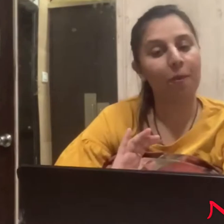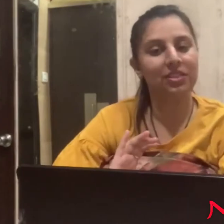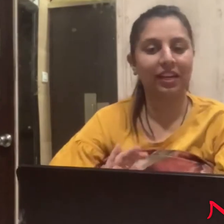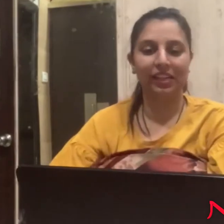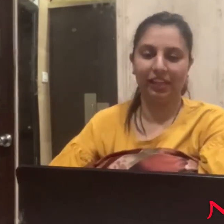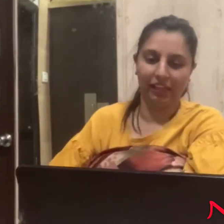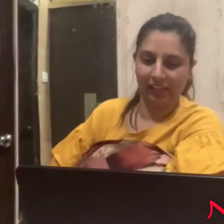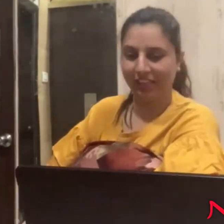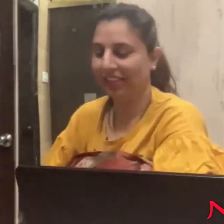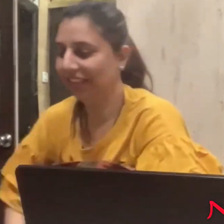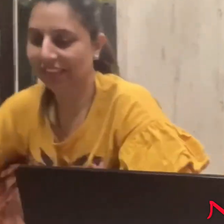आके